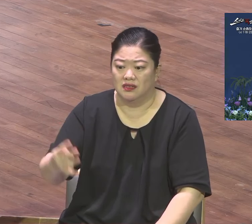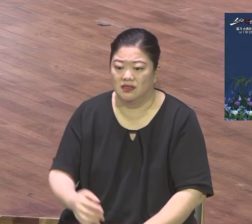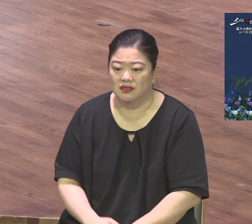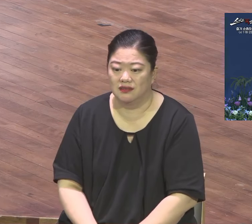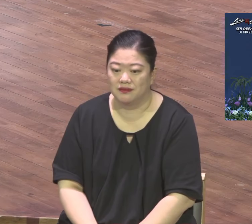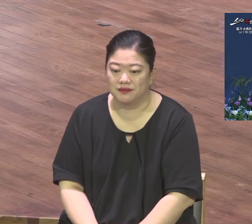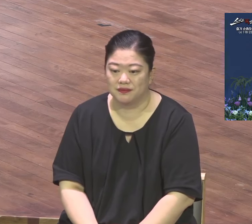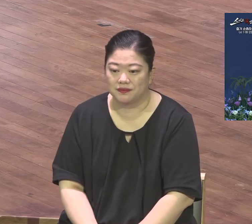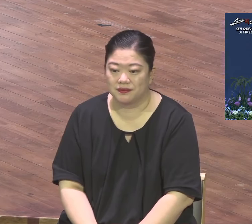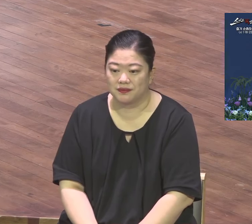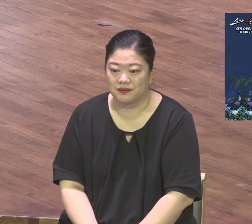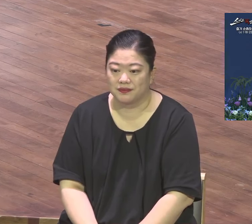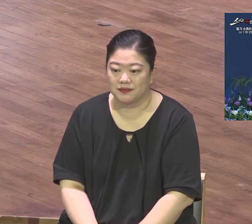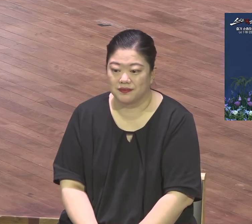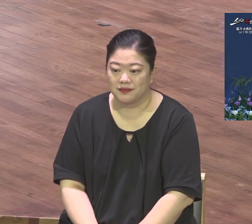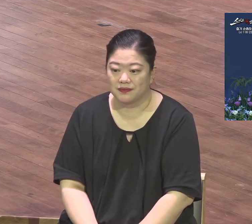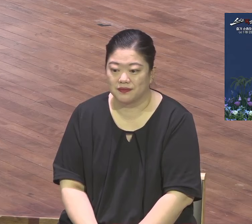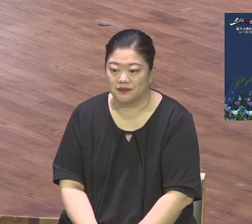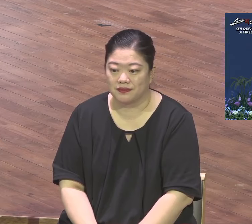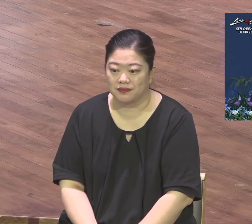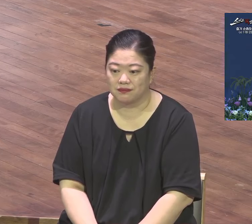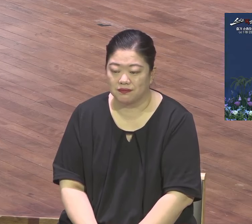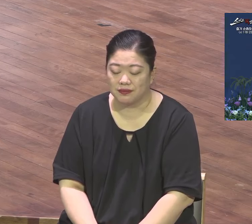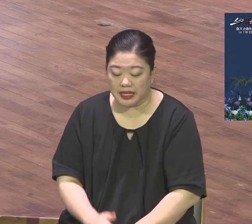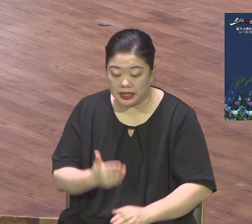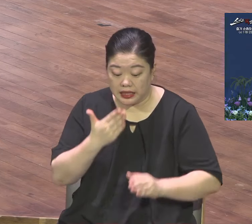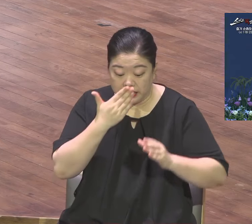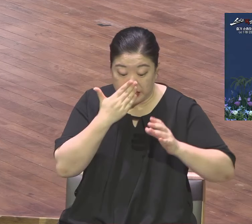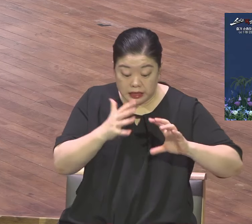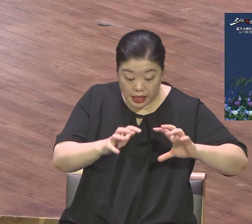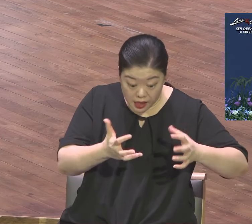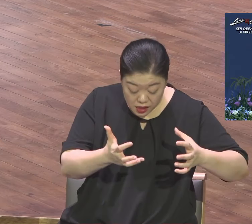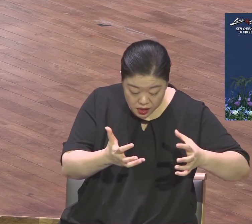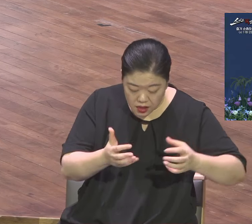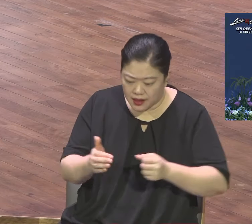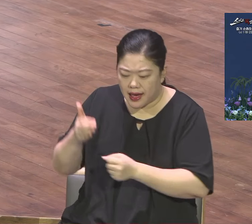하나님의 택함 받은 백성인 이스라엘이 왜